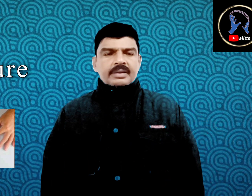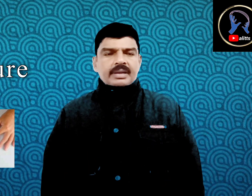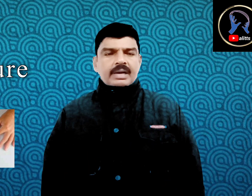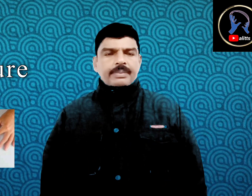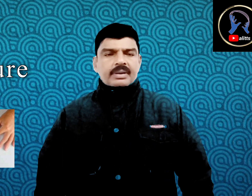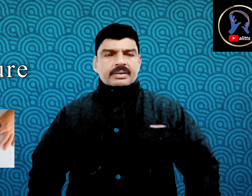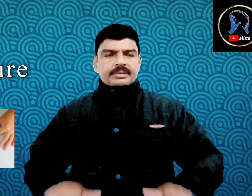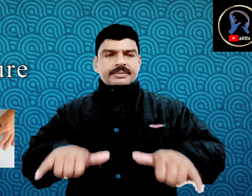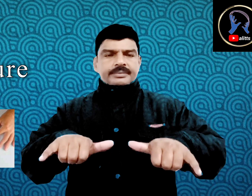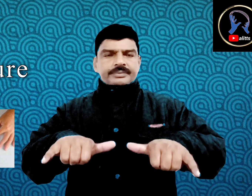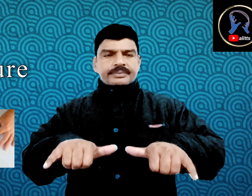नापना